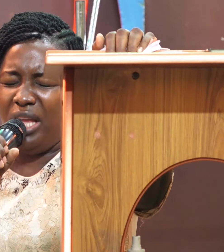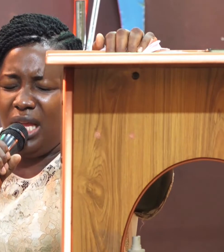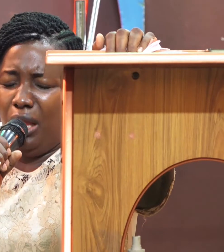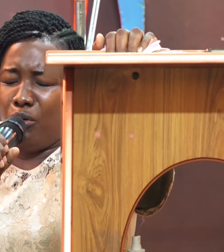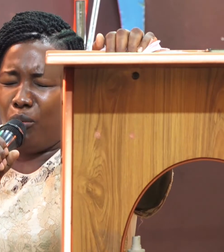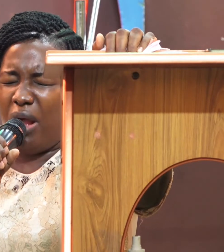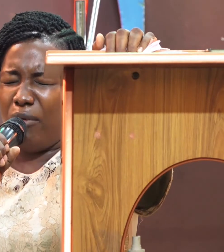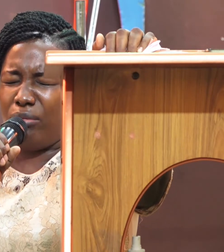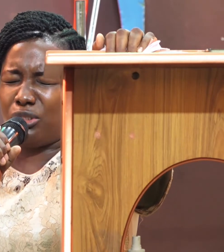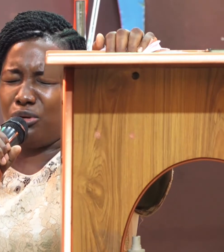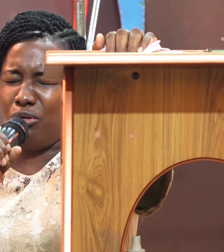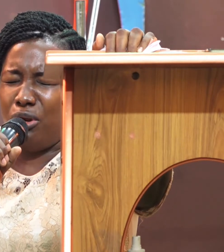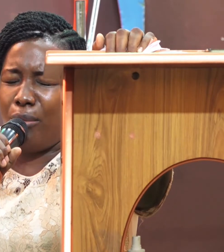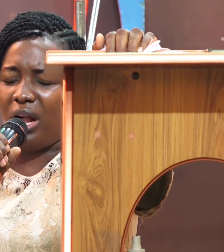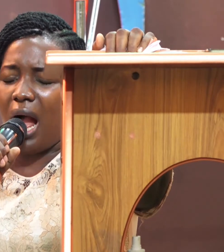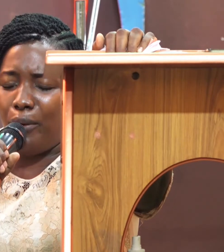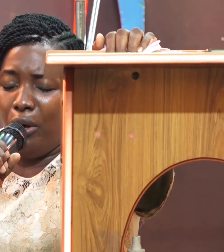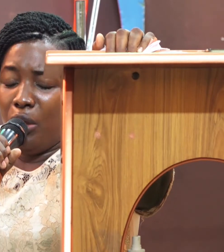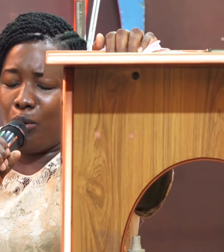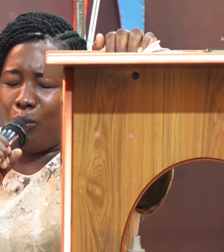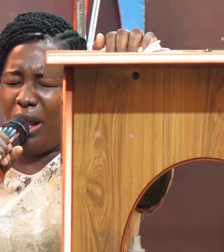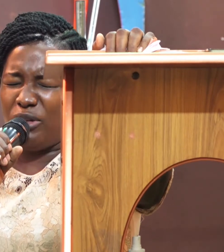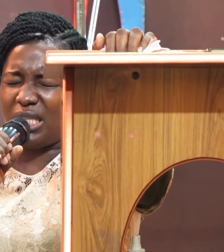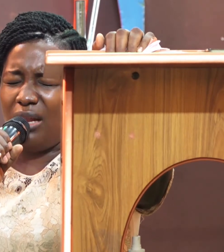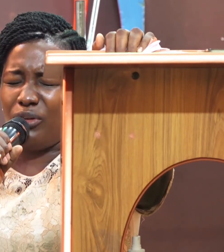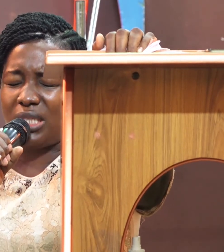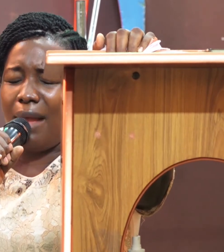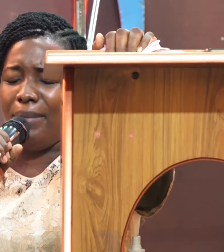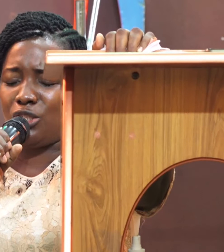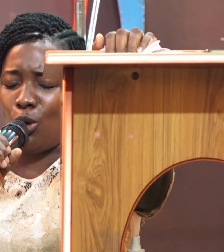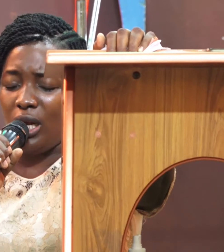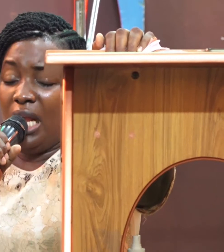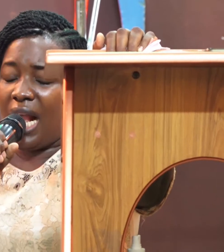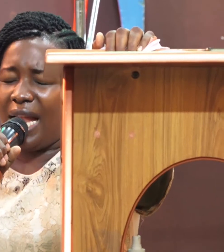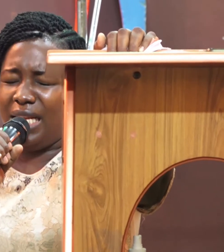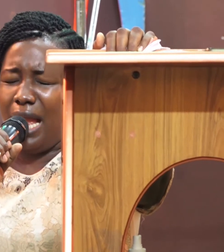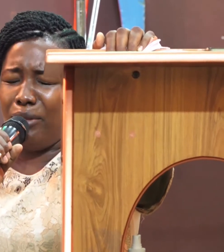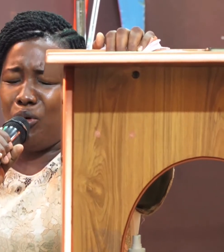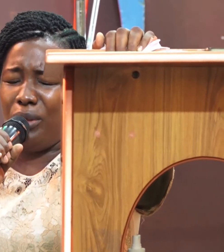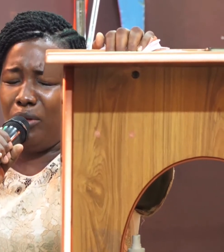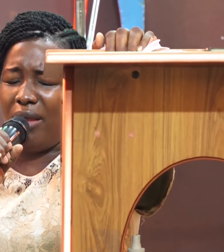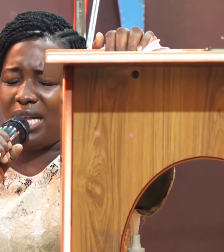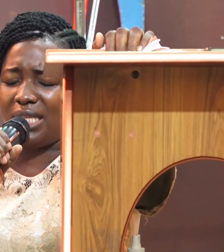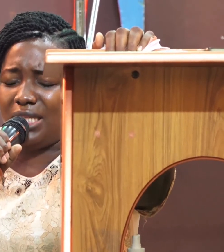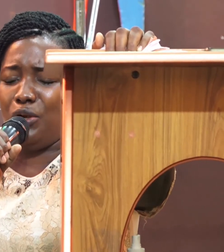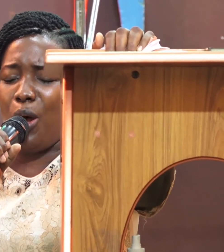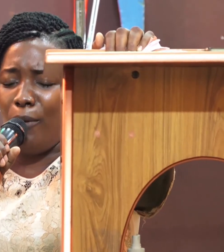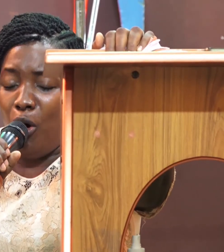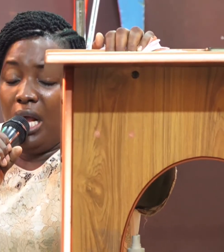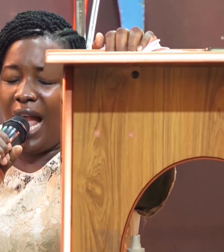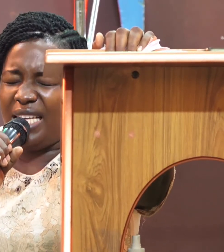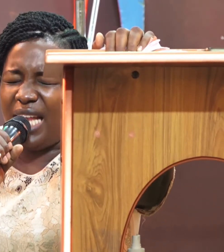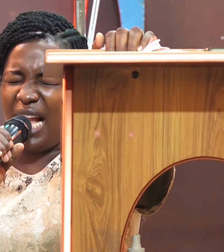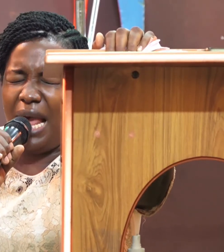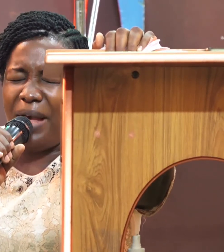mwabu vi kukwe mwabu sungu novu kawu kukwe mwselfish ambition nganine viru vini revya